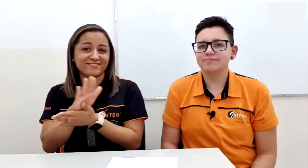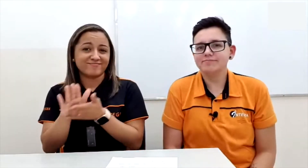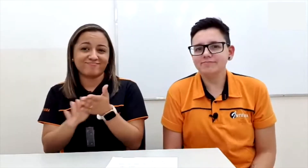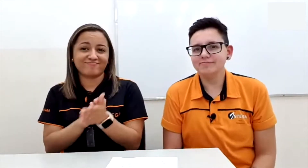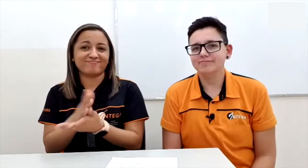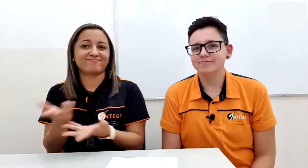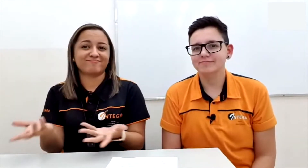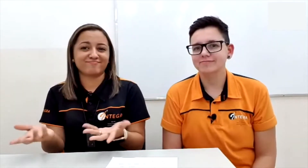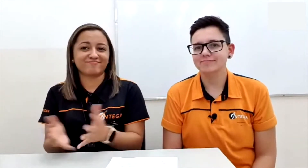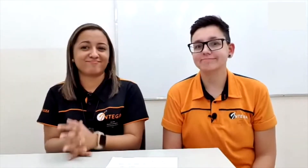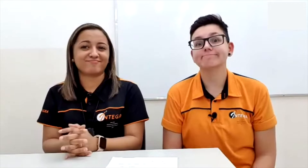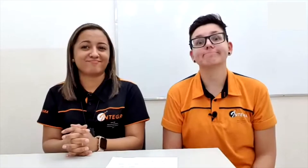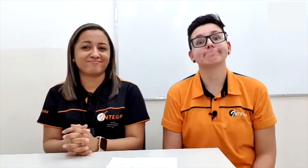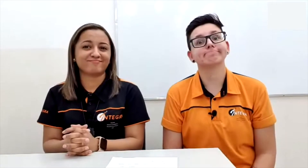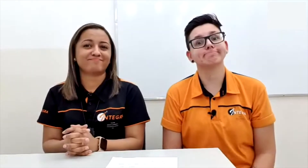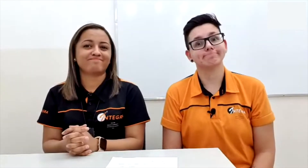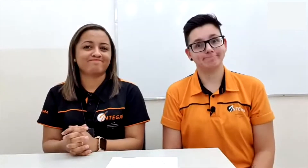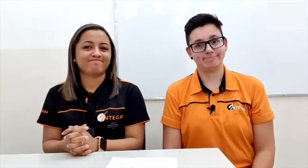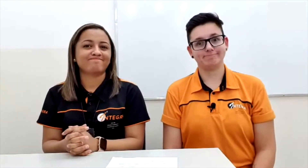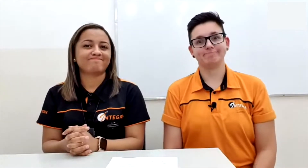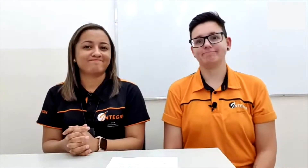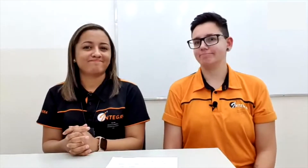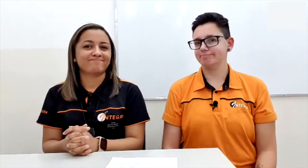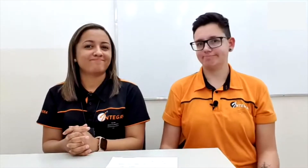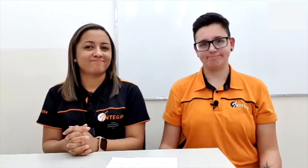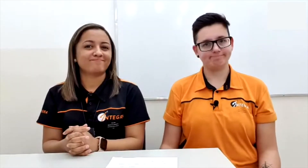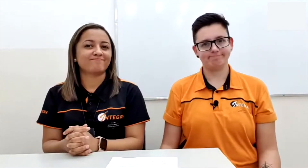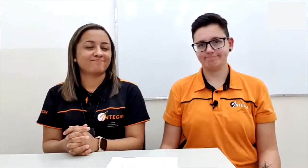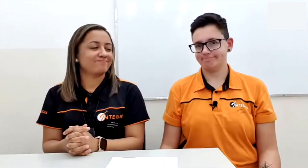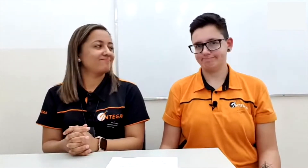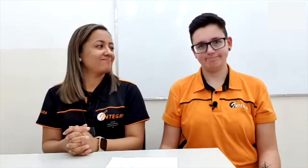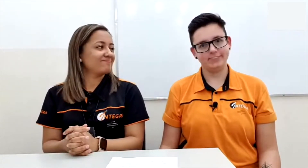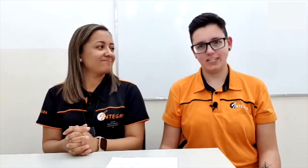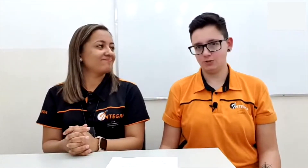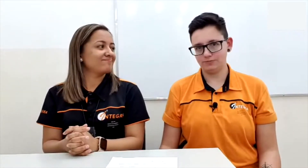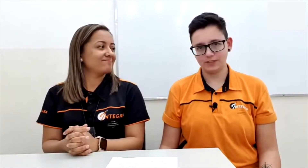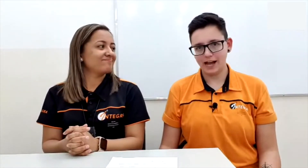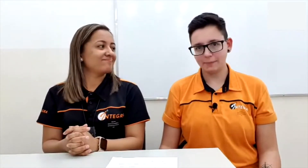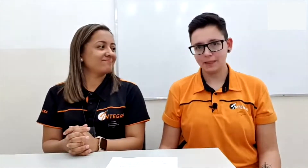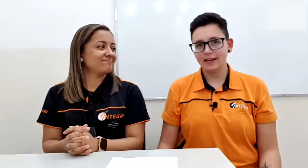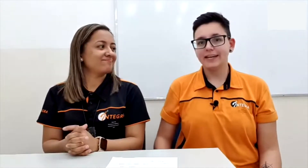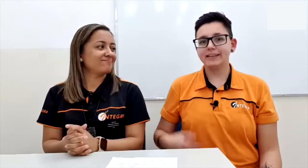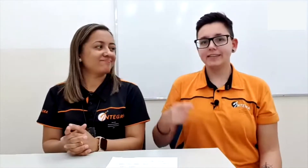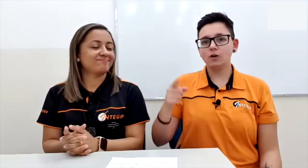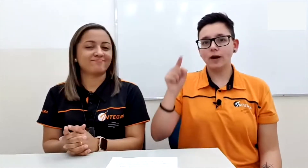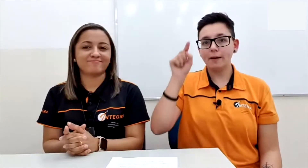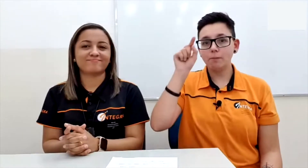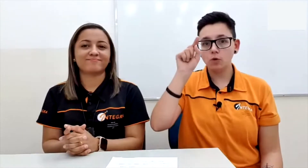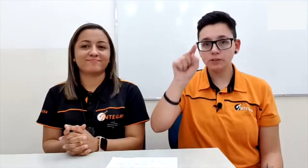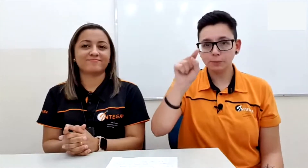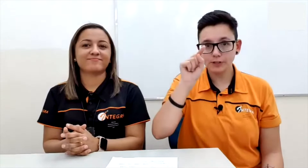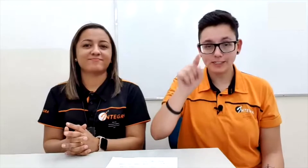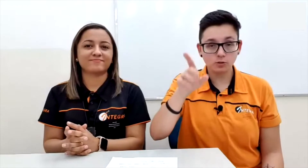do português, né? O surdo não vai entender nada se você sinalizar assim. Não, tá? Então, é muito importante.